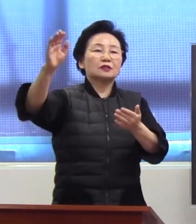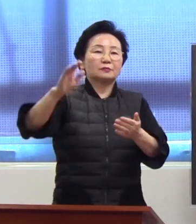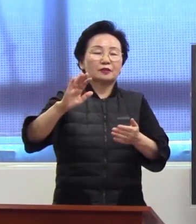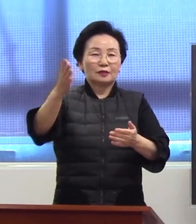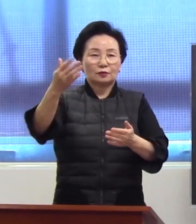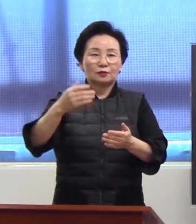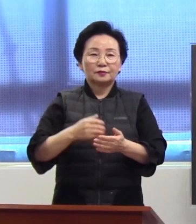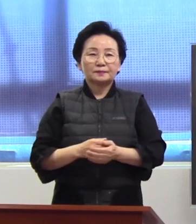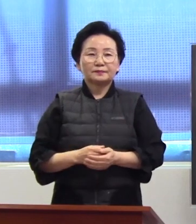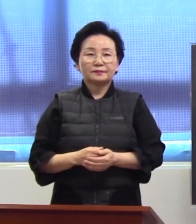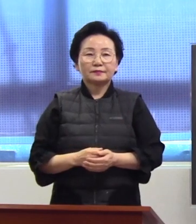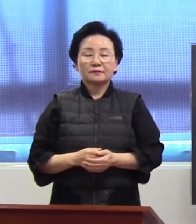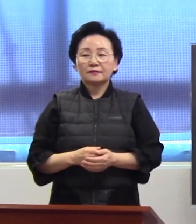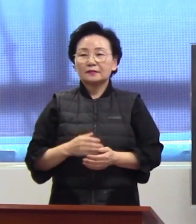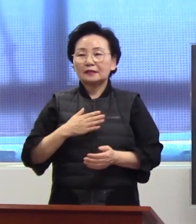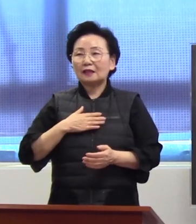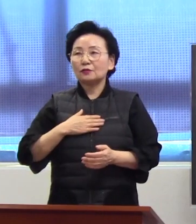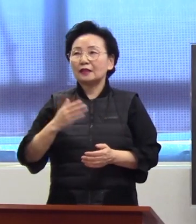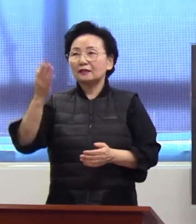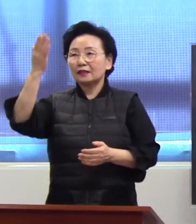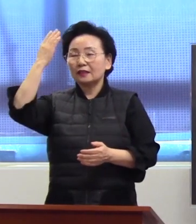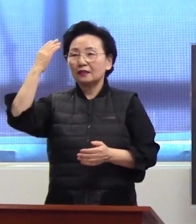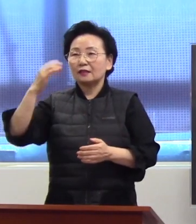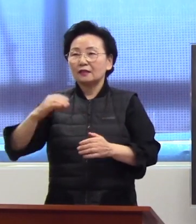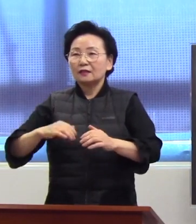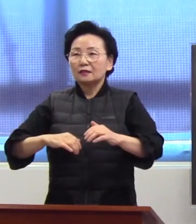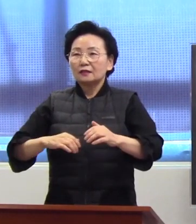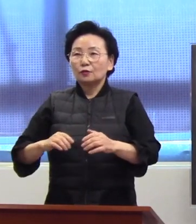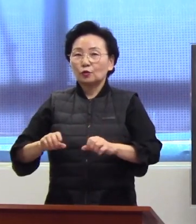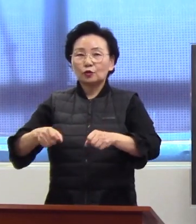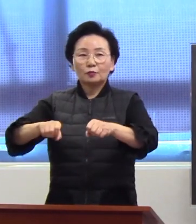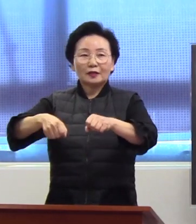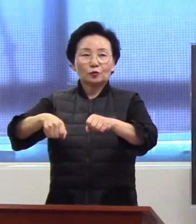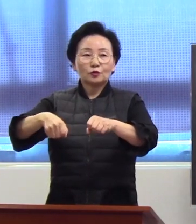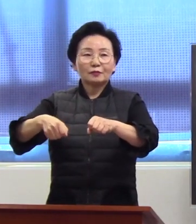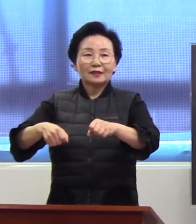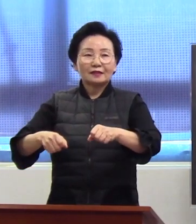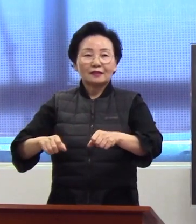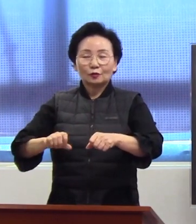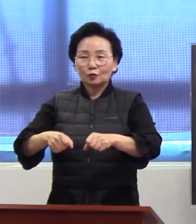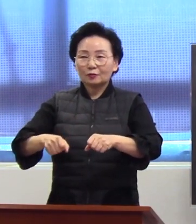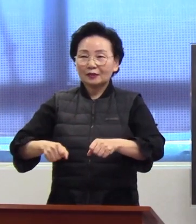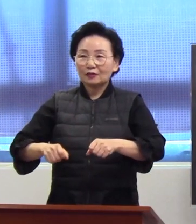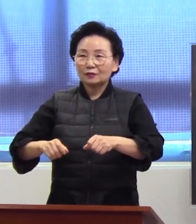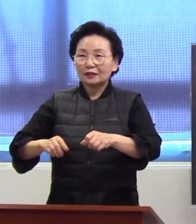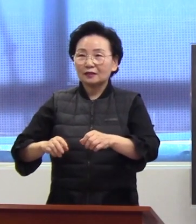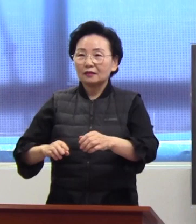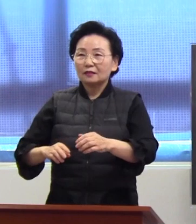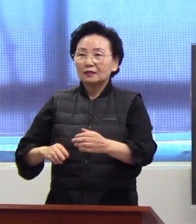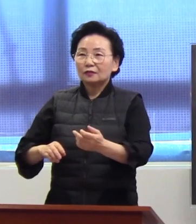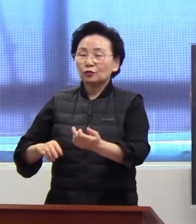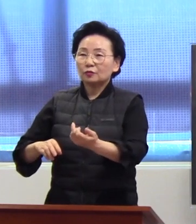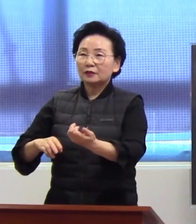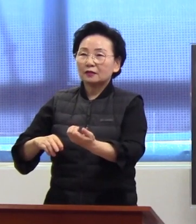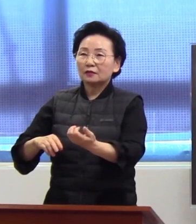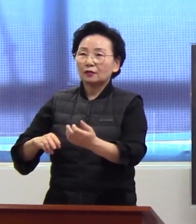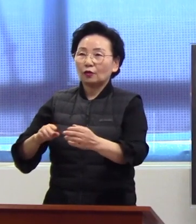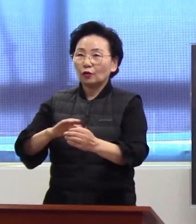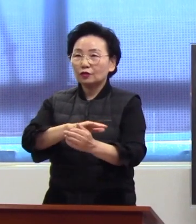쫓으시면 되고 나도 옛날에 이렇게 오토바이 타고 이렇게 조금 이제